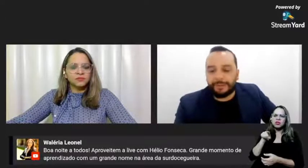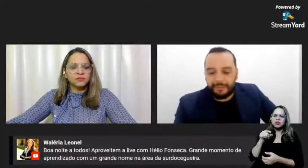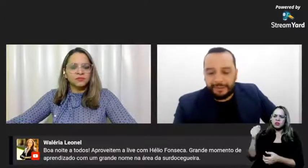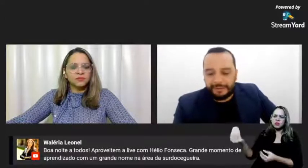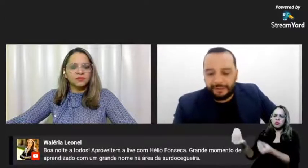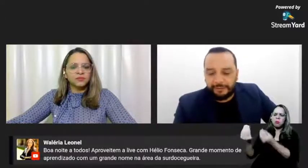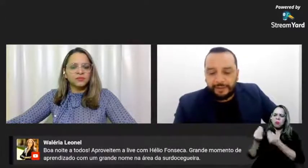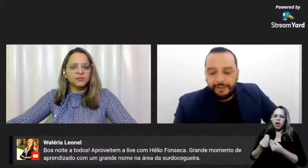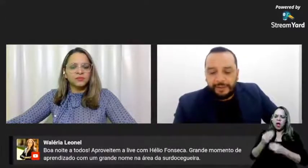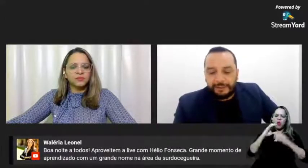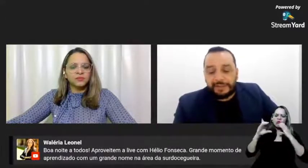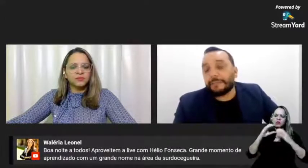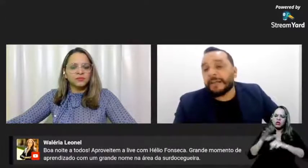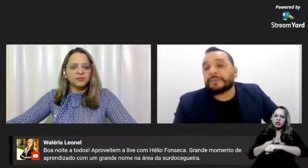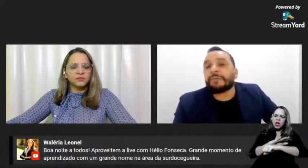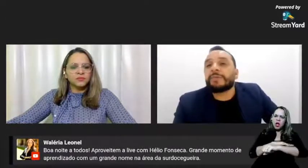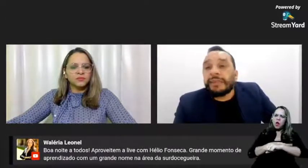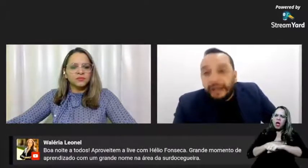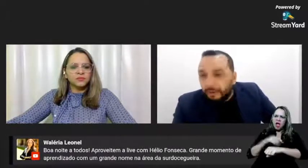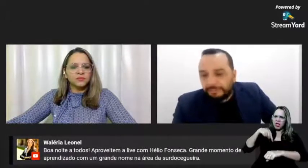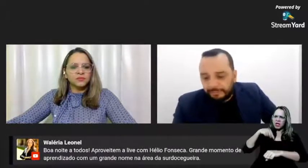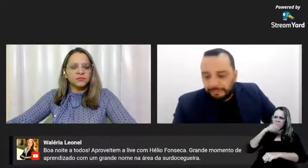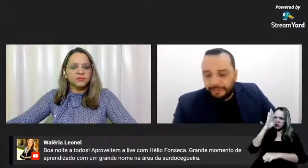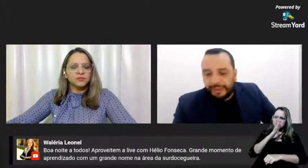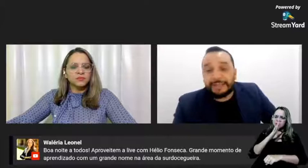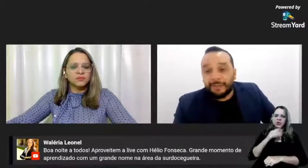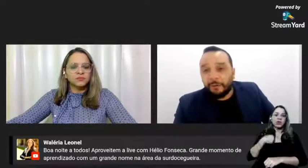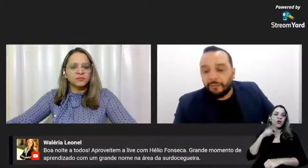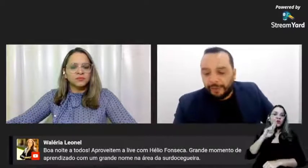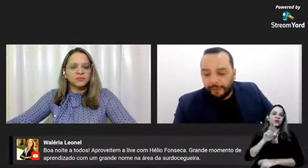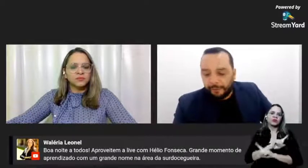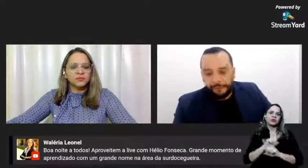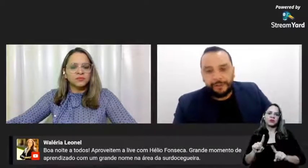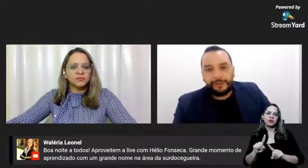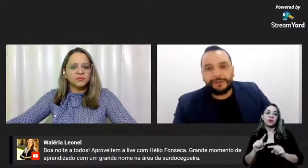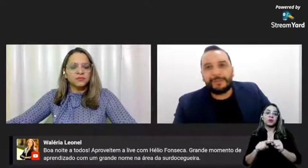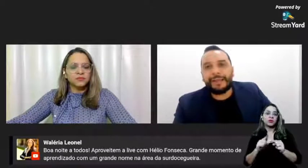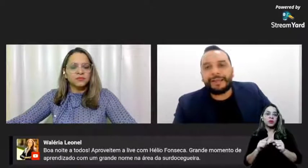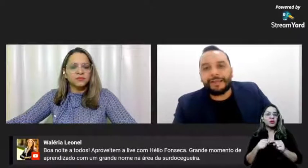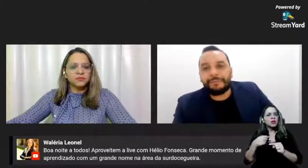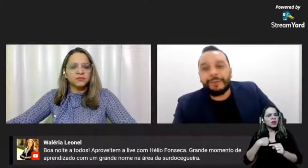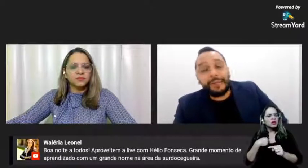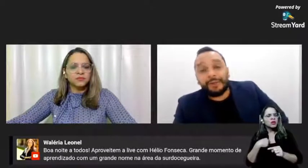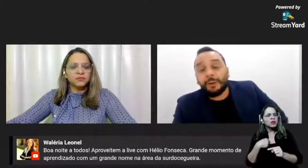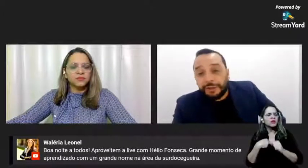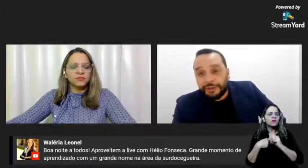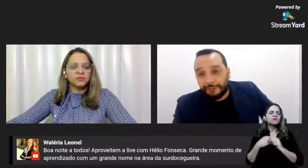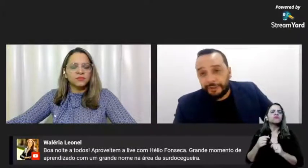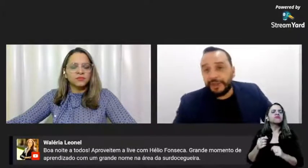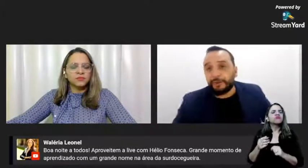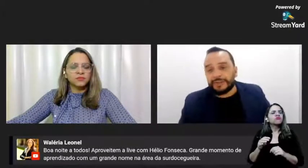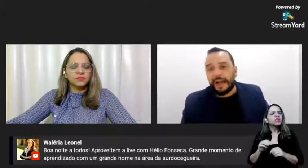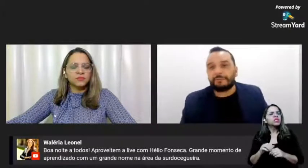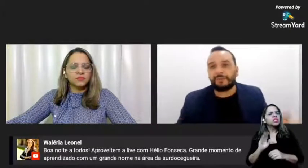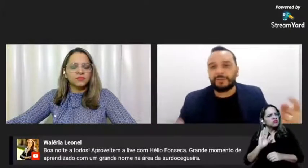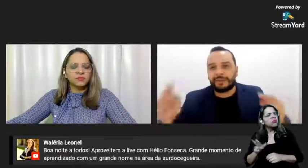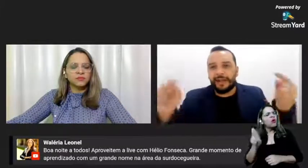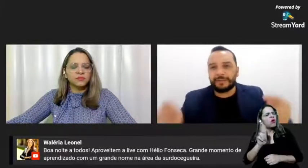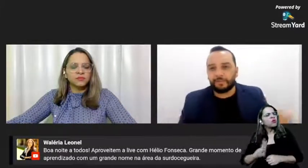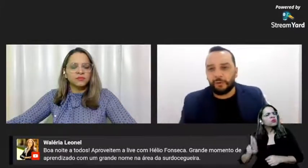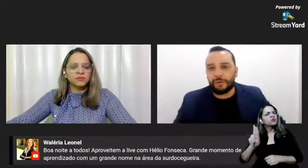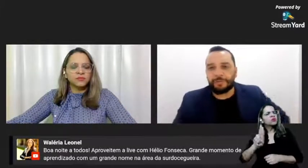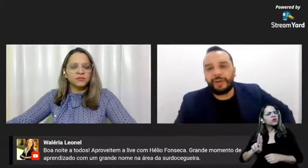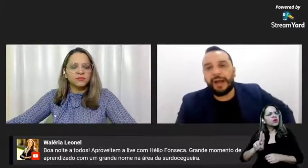comunicação áptica para o Brasil? Eu sempre respondo que não, porque assim como eu, de uma maneira meio intuitiva, já usava